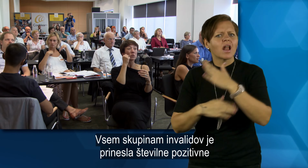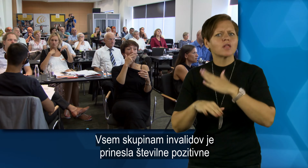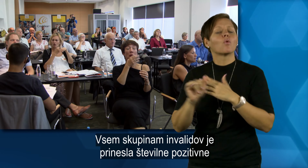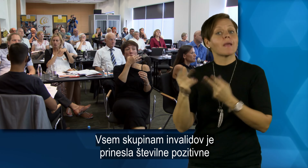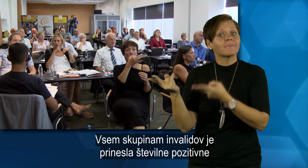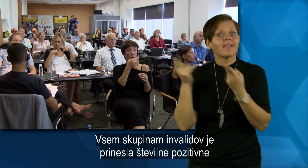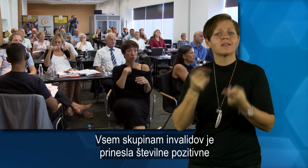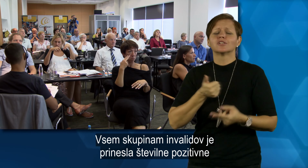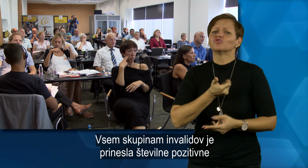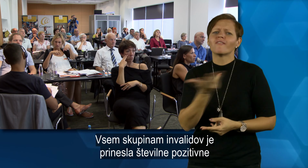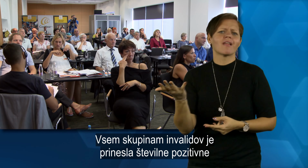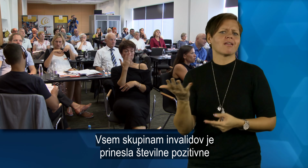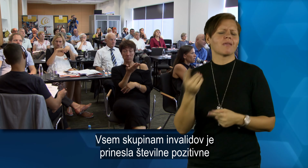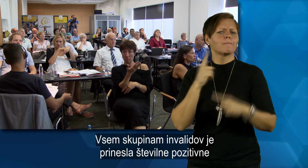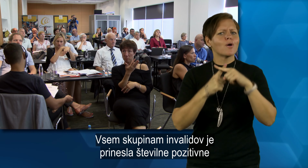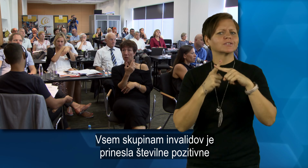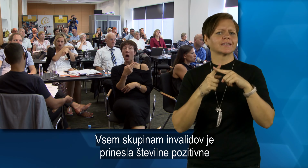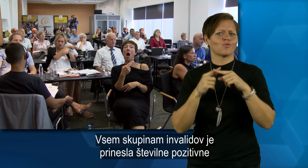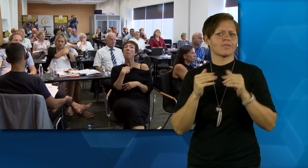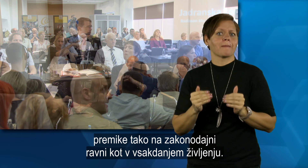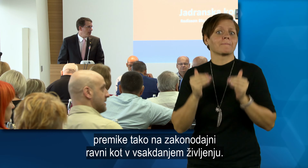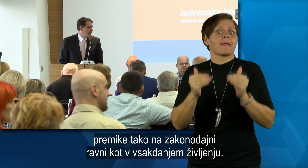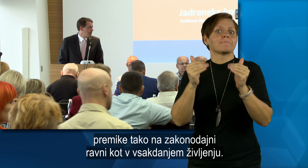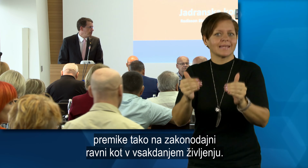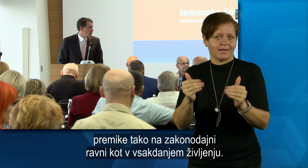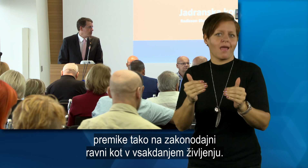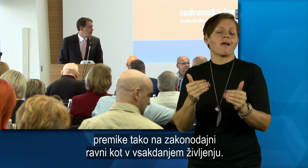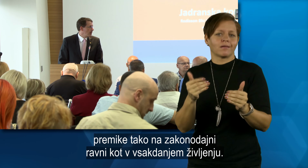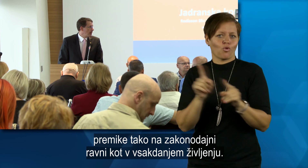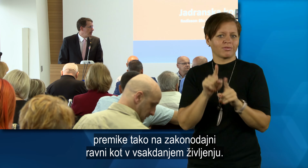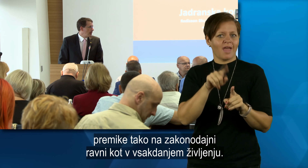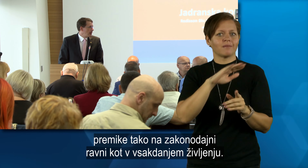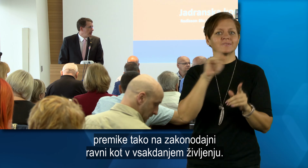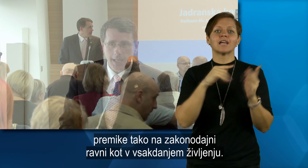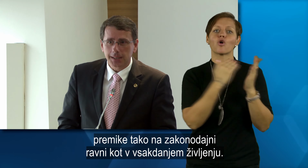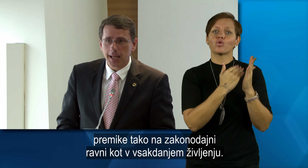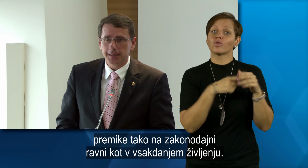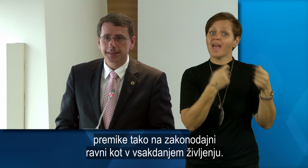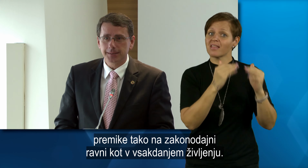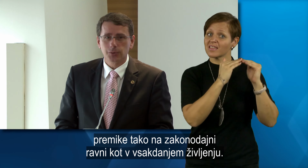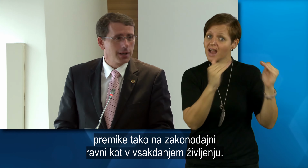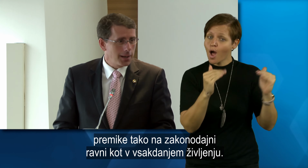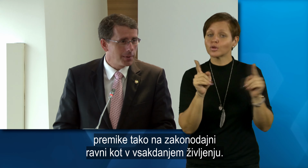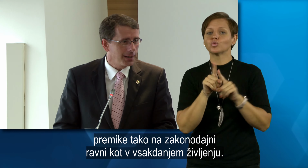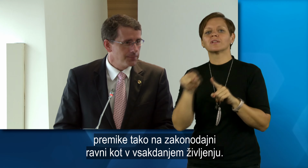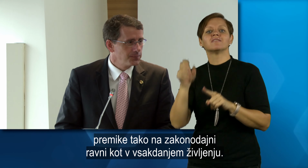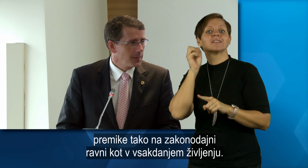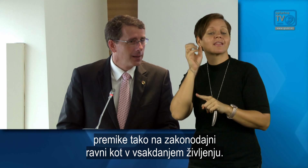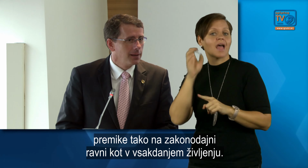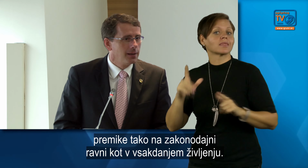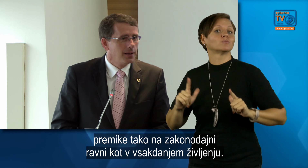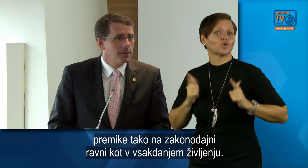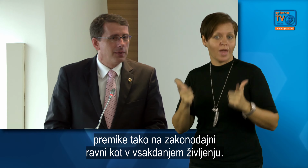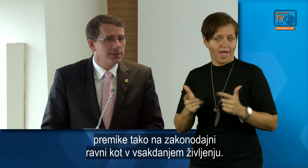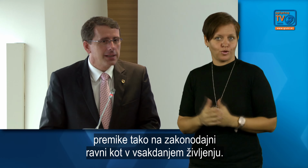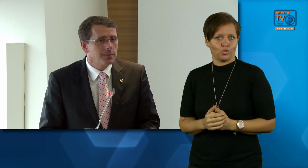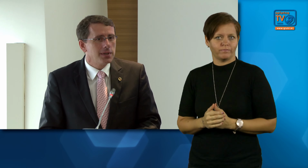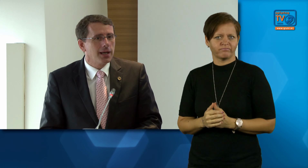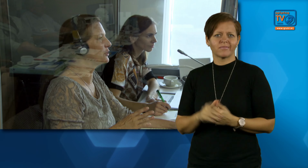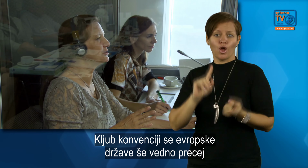Vsem skupinam invalidov je prinesla številne pozitivne premike, tako na zakonodajni ravni kot v